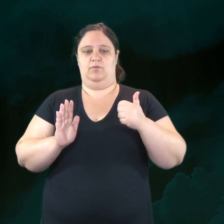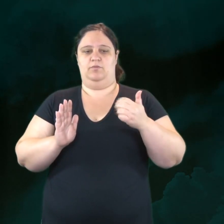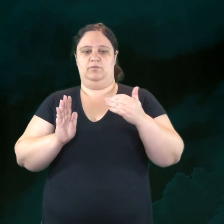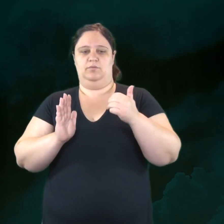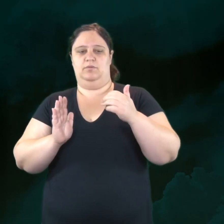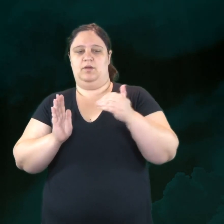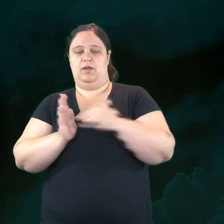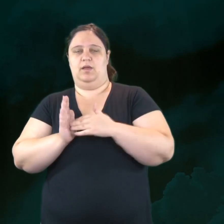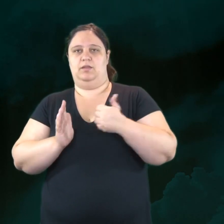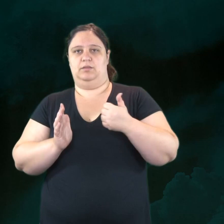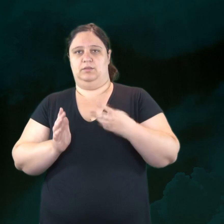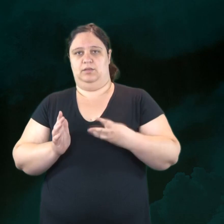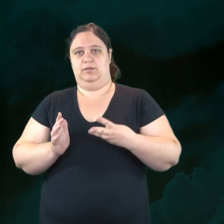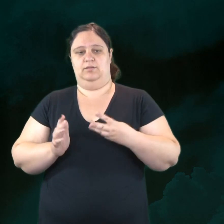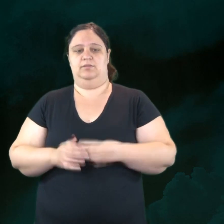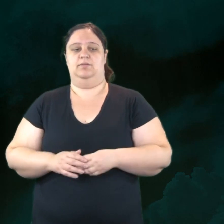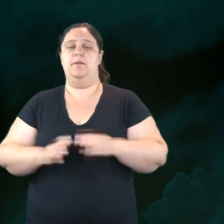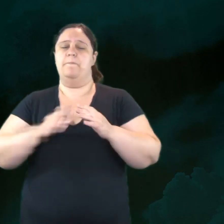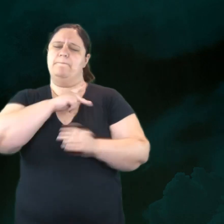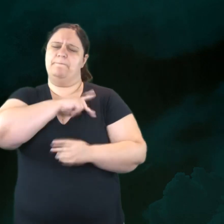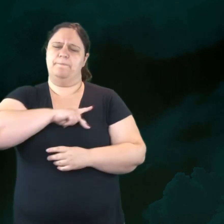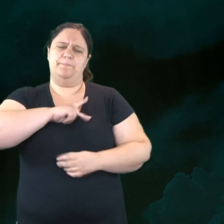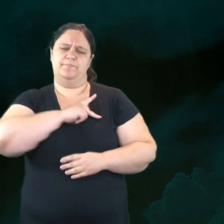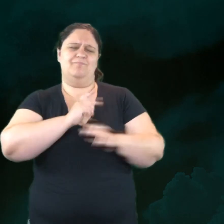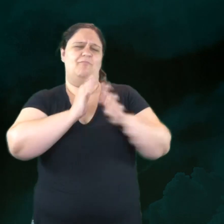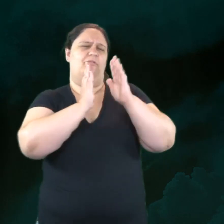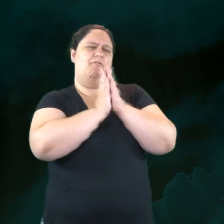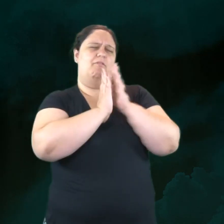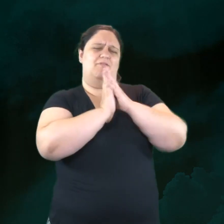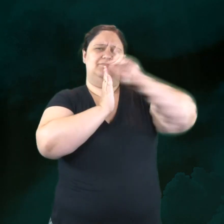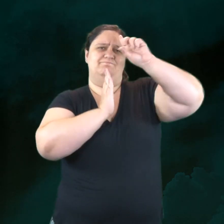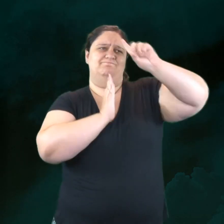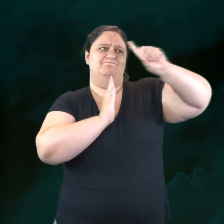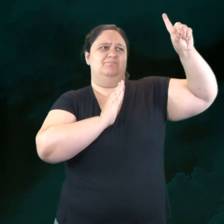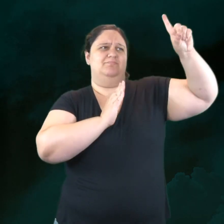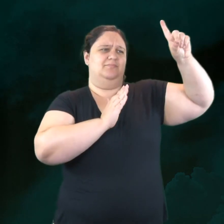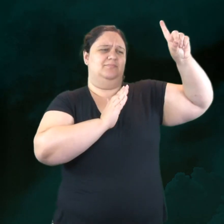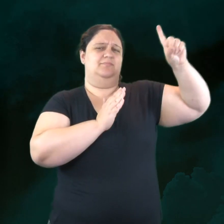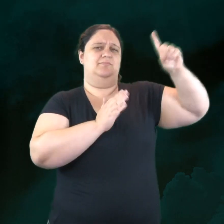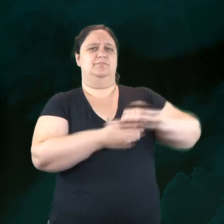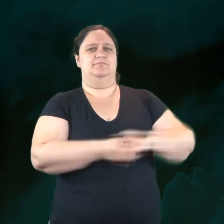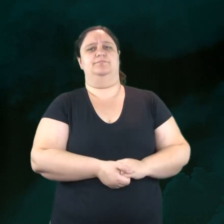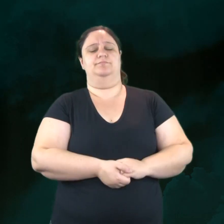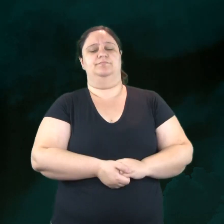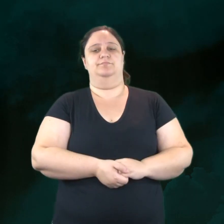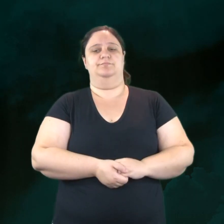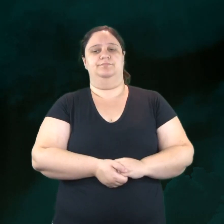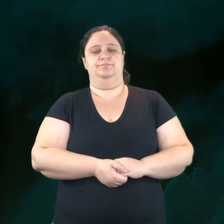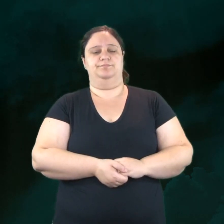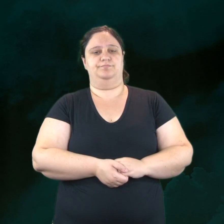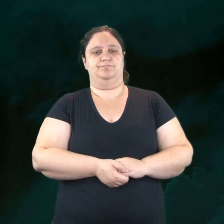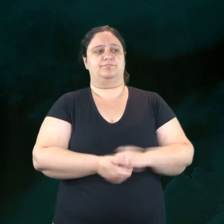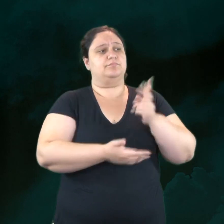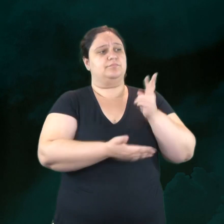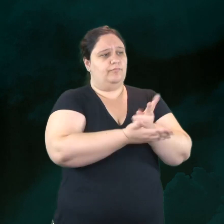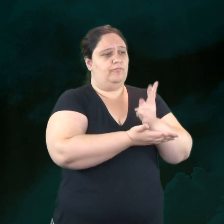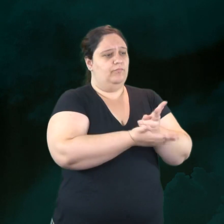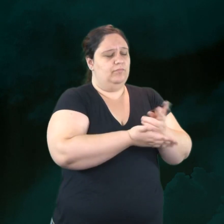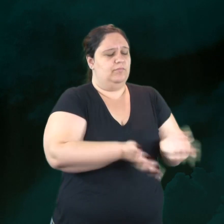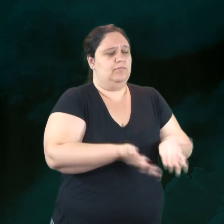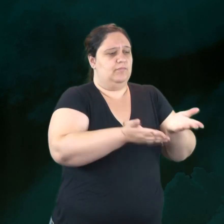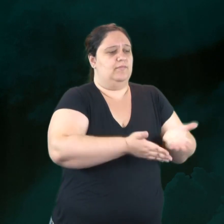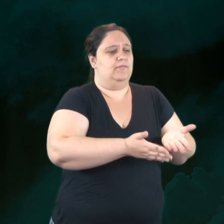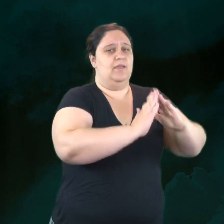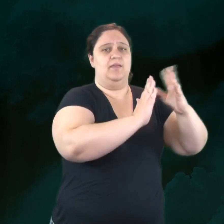Paulo ora a Deus, porque o Senhor confirme, né, esses irmãos em santidade, isento de